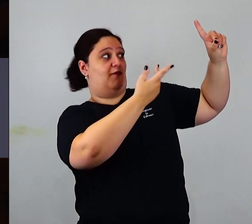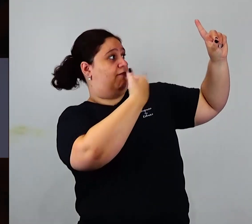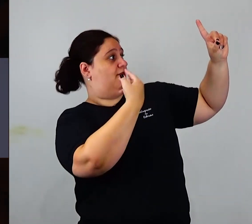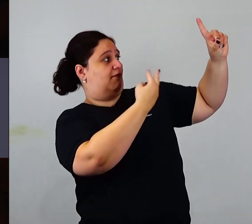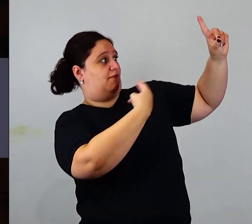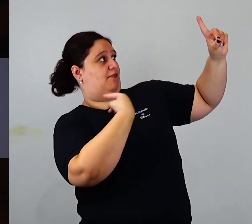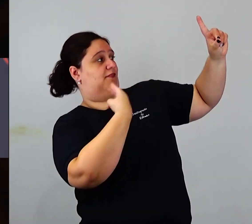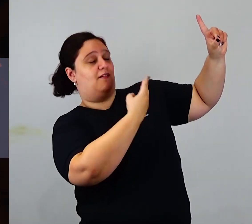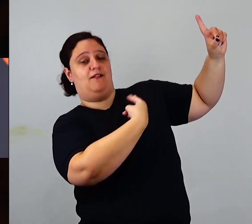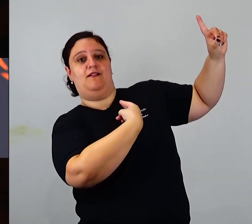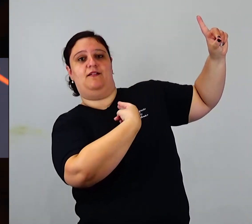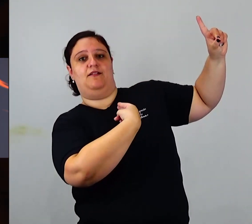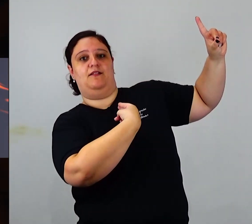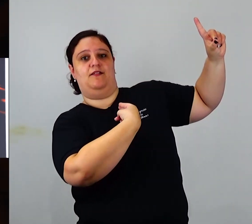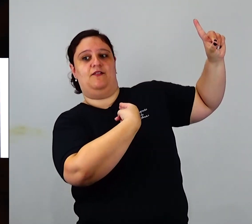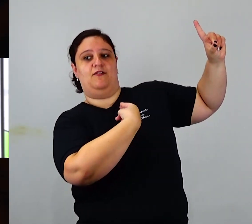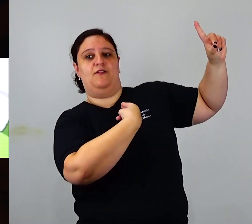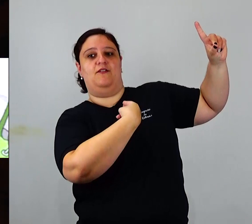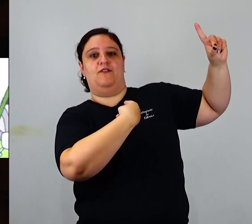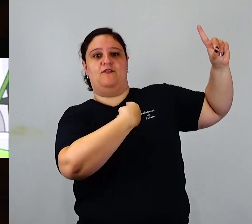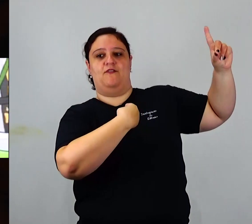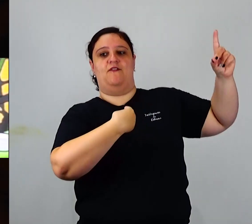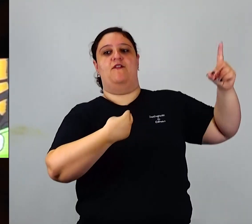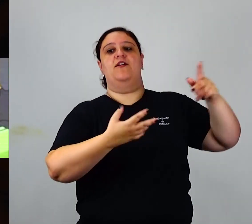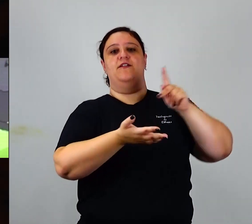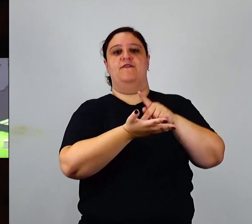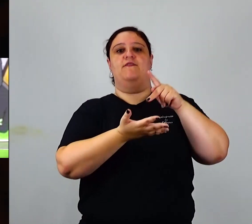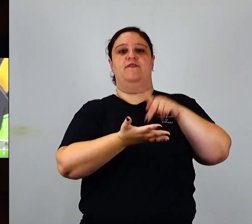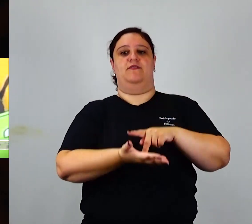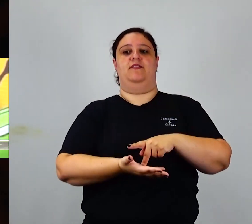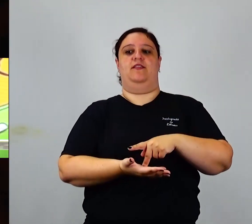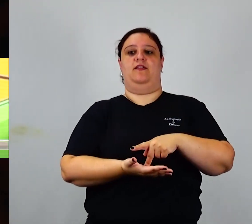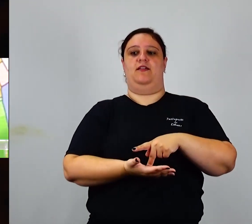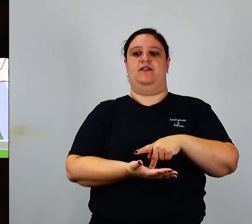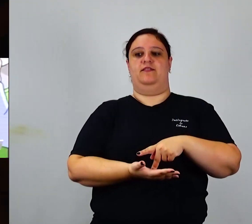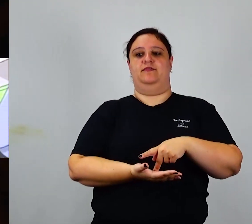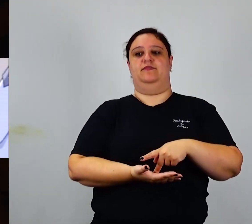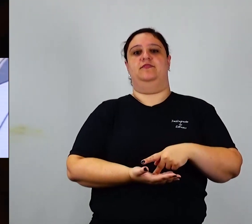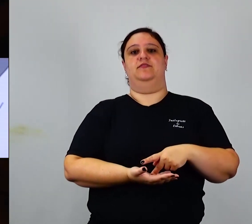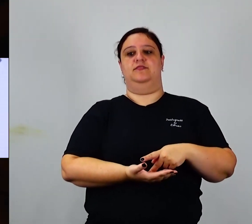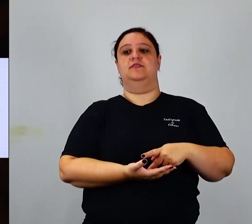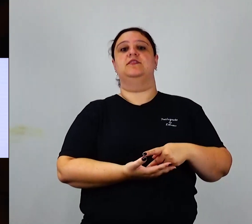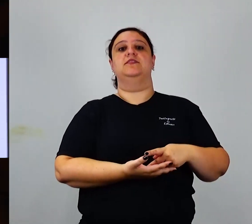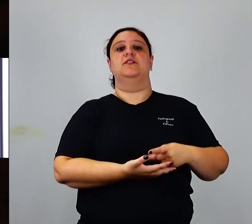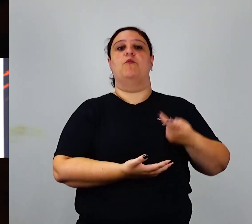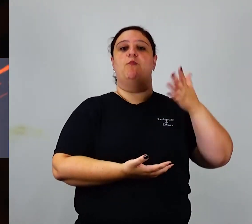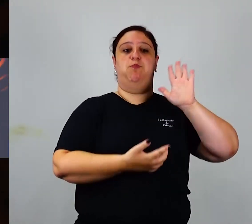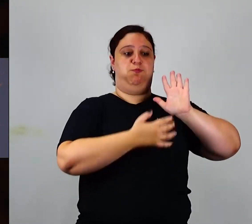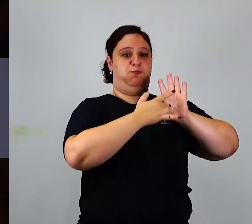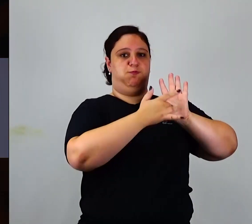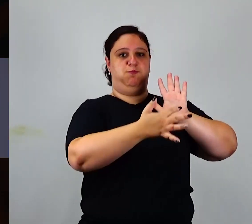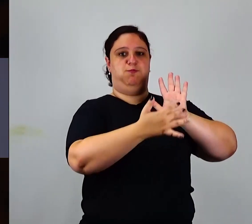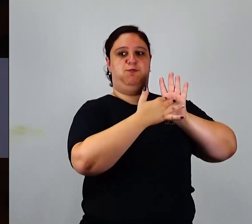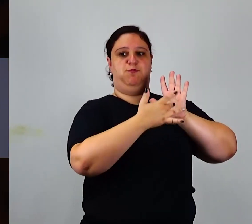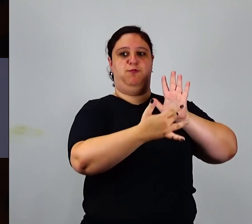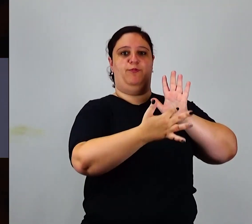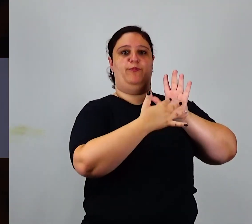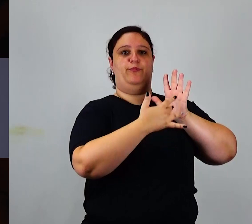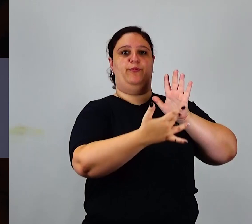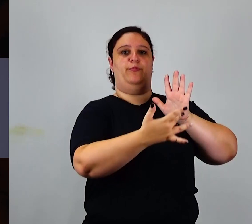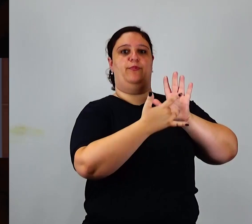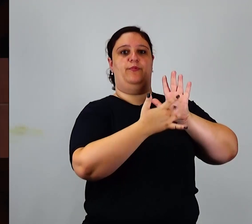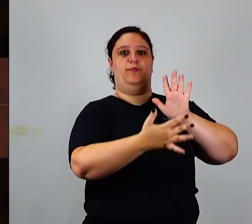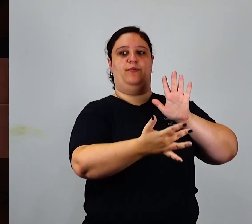Essa é a sua verdadeira foto. A imagem daquele que criou você e hoje